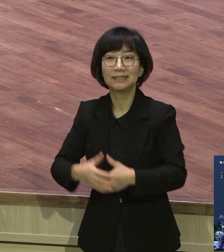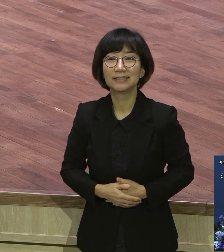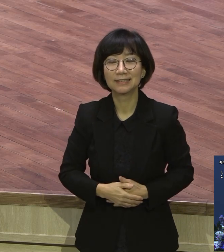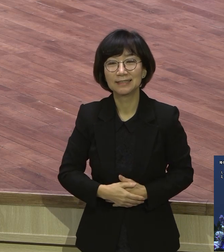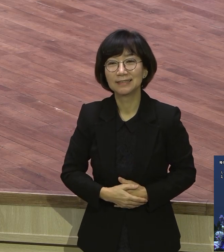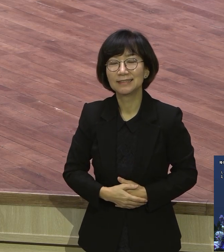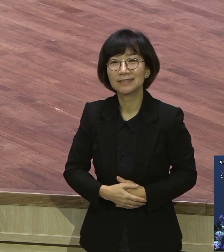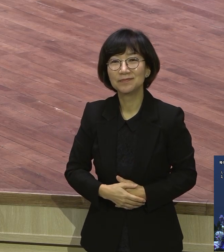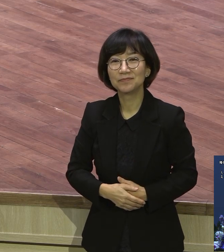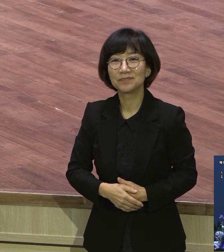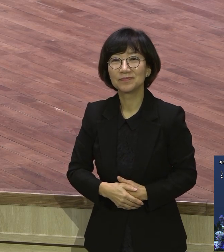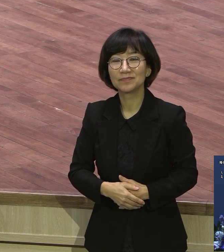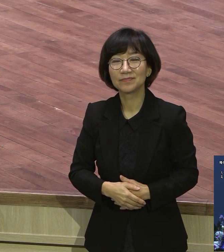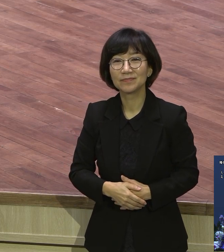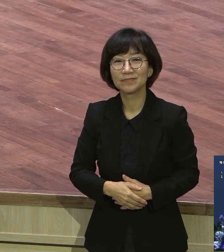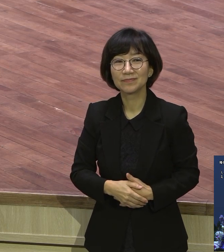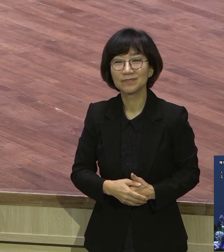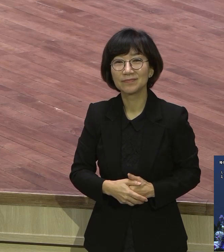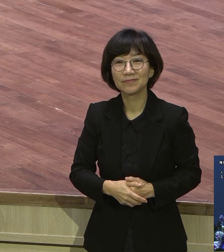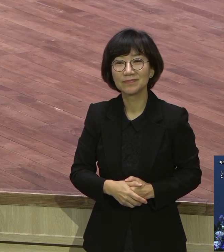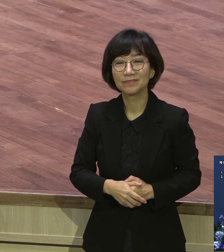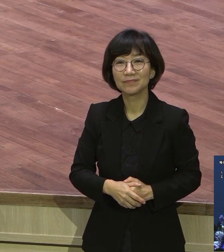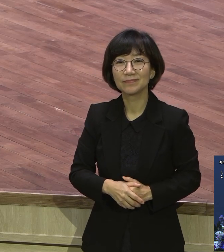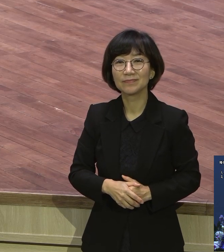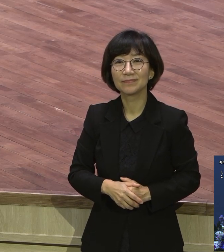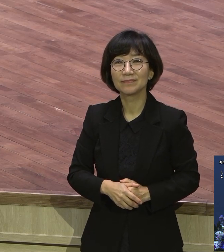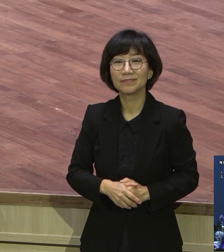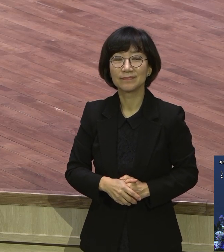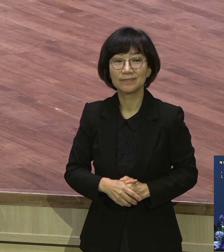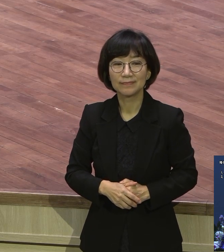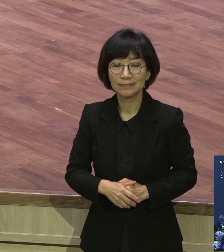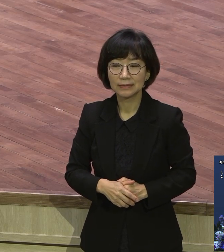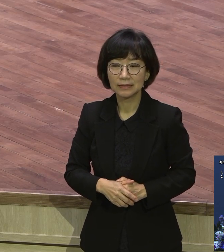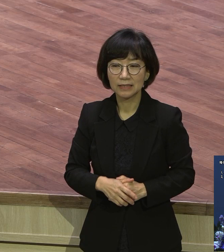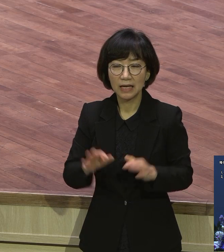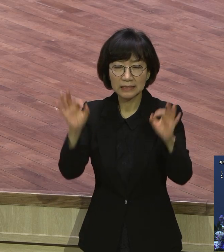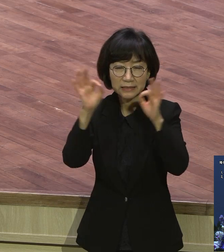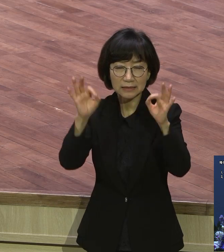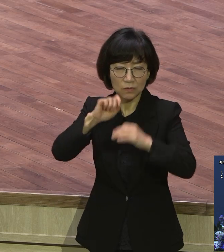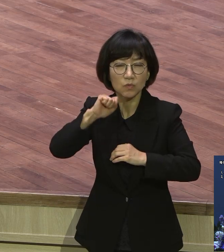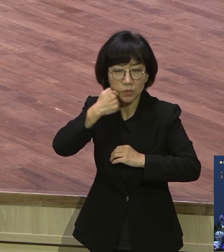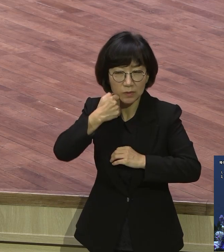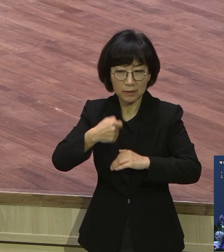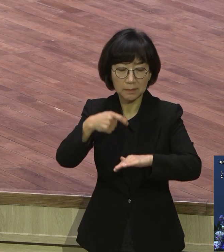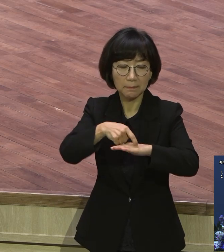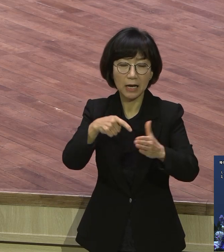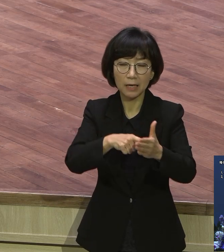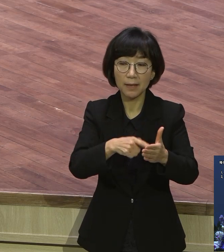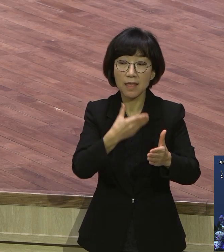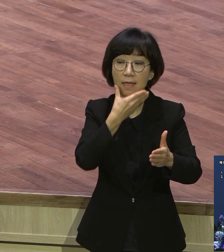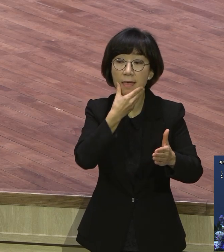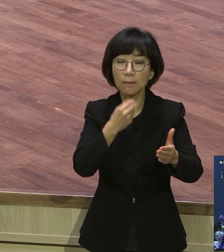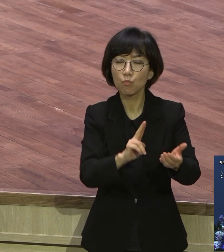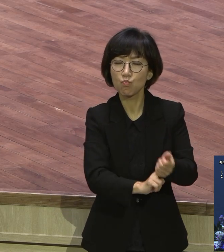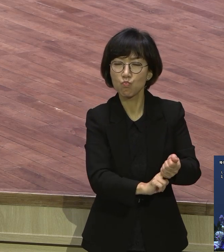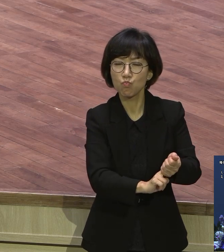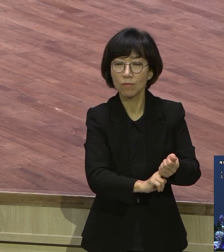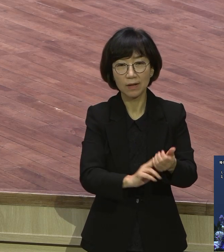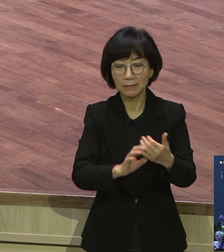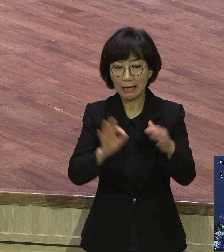그러면 오히려 쉽게 찾지 못할 것이다 그렇게 이야기했어요